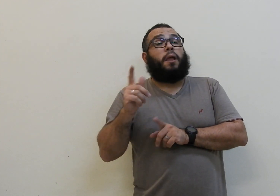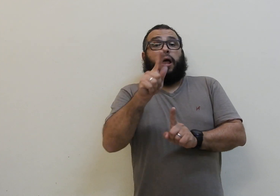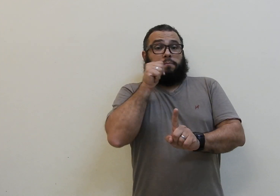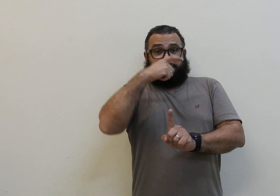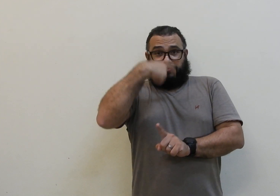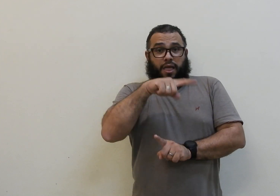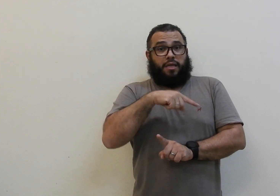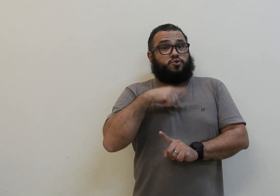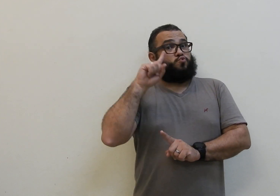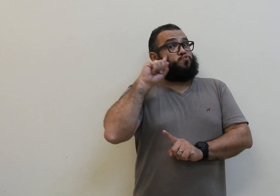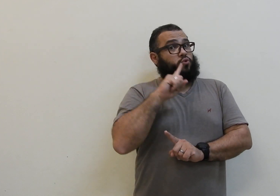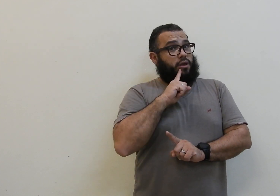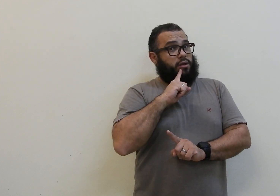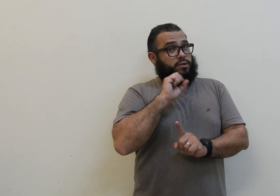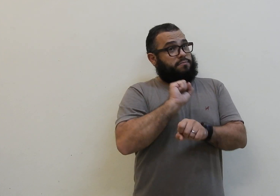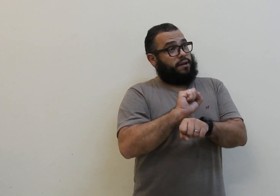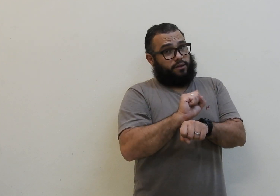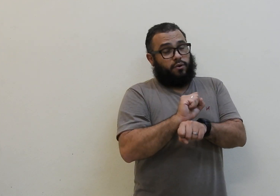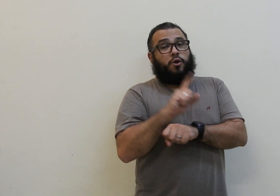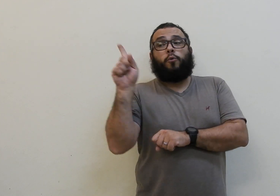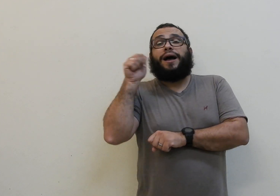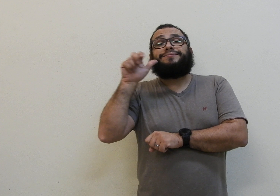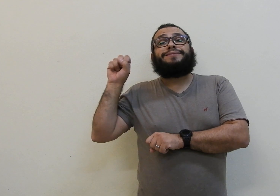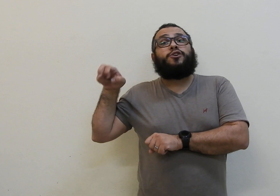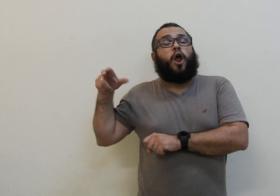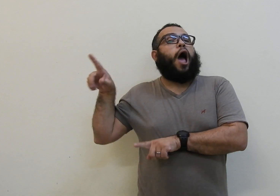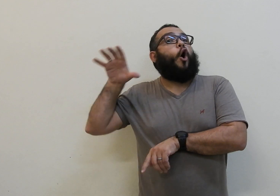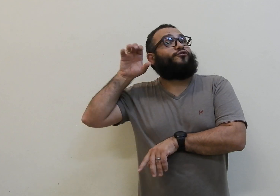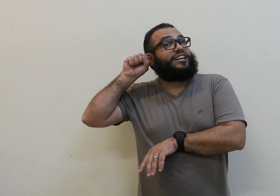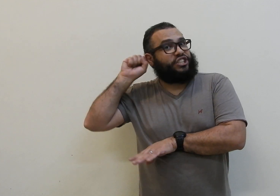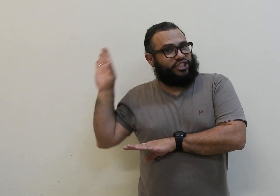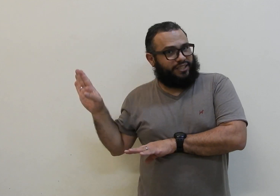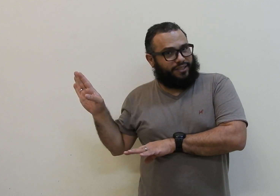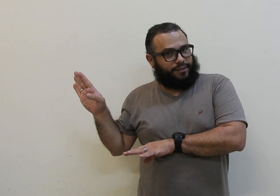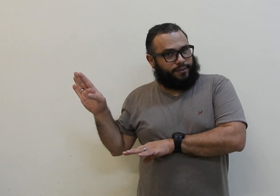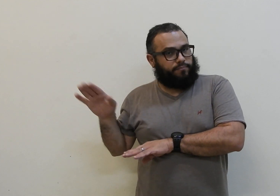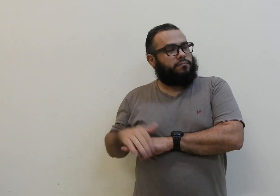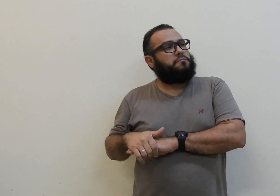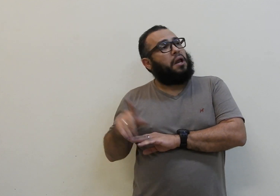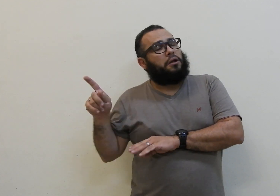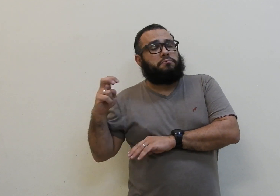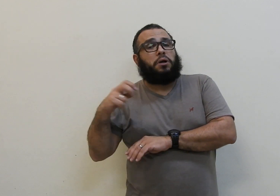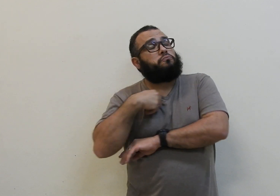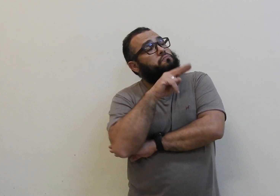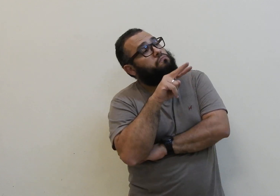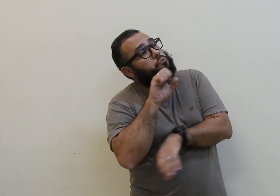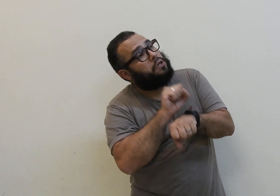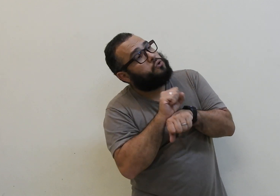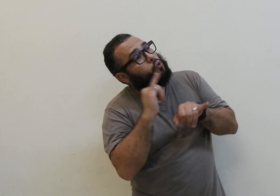dela. Essa menina, ela era surda e a senhora era ouvinte. Essa senhora chegou